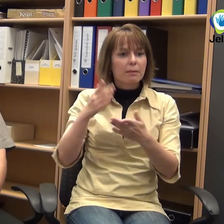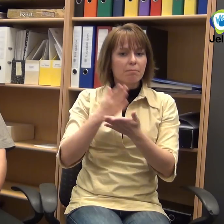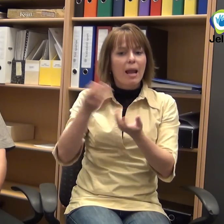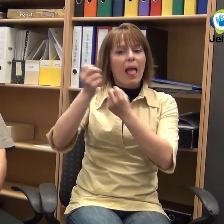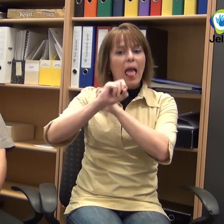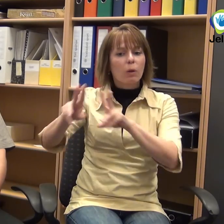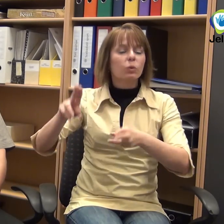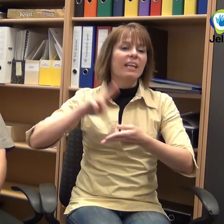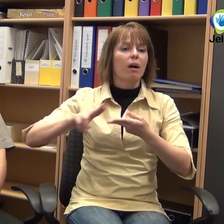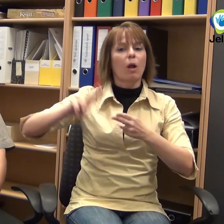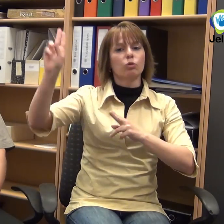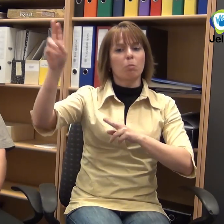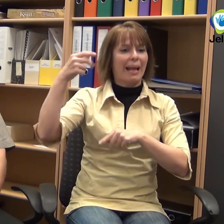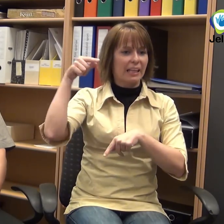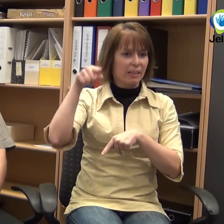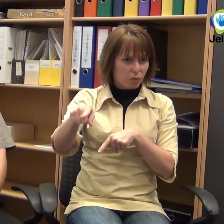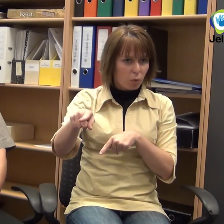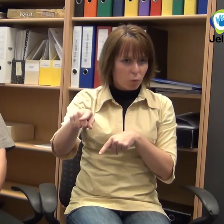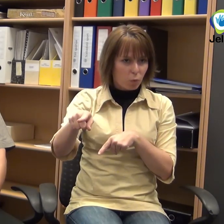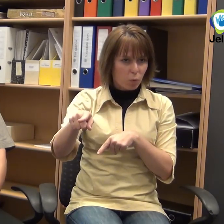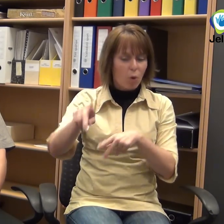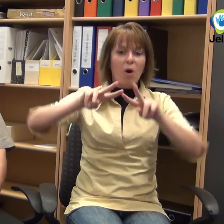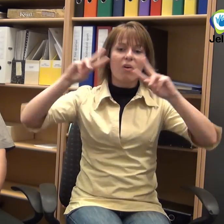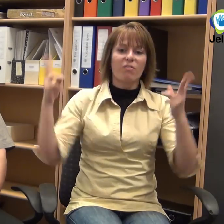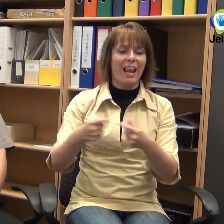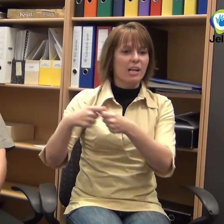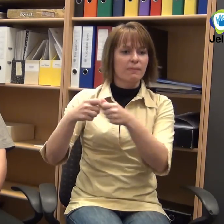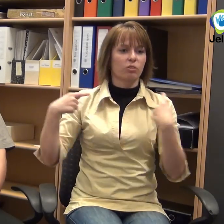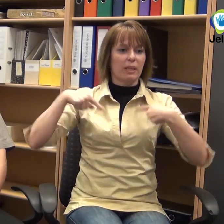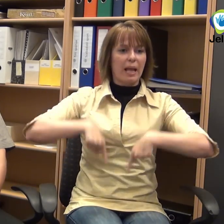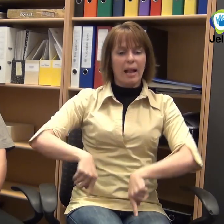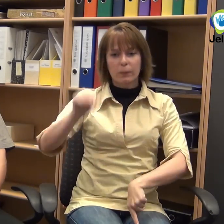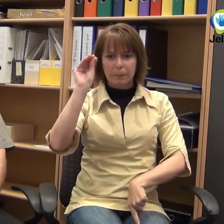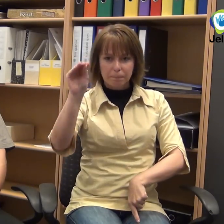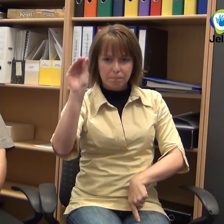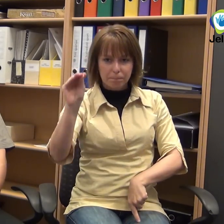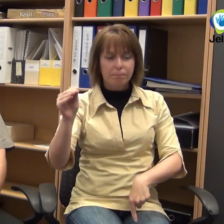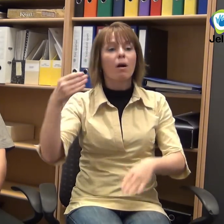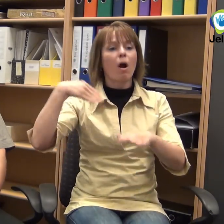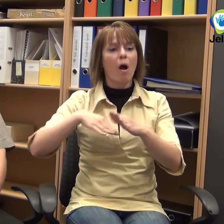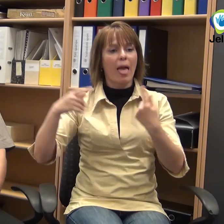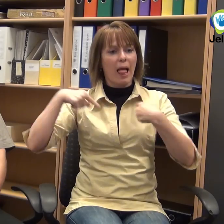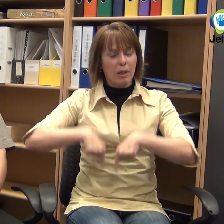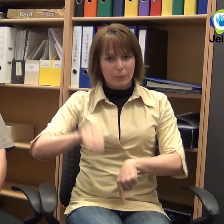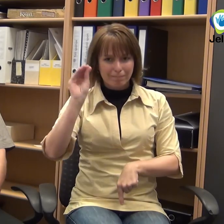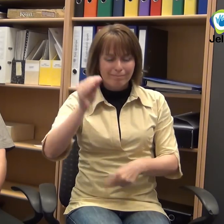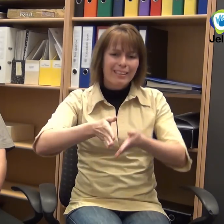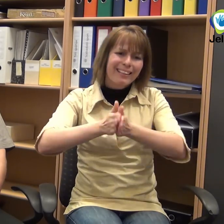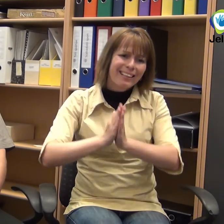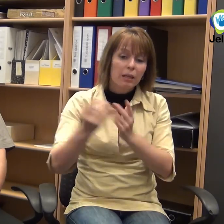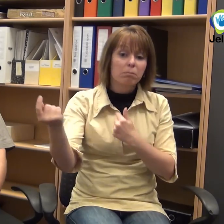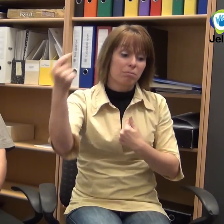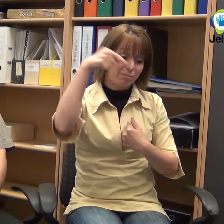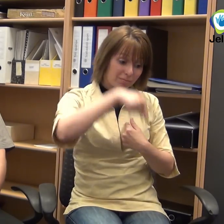egy hivatalos meghívót a Világszövetség elnökének és alelnökének, hogy jöjjenek